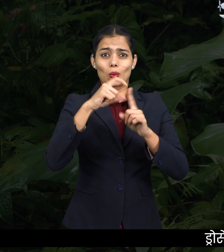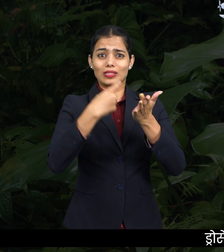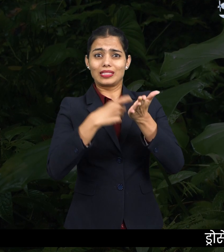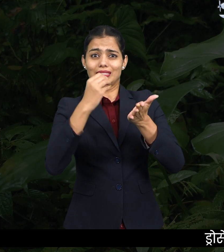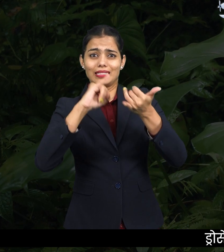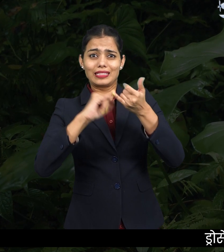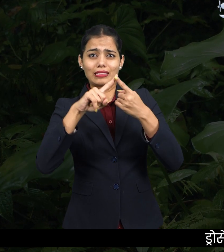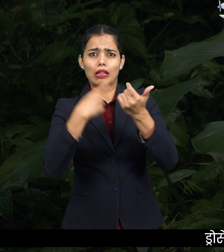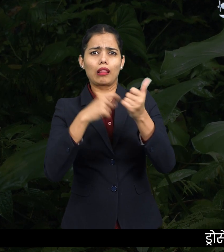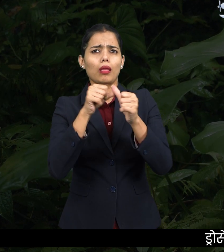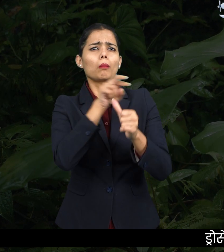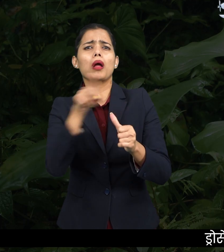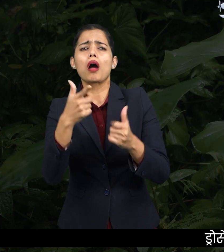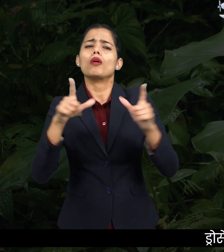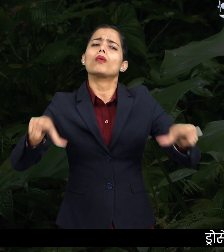ड्रोसेरा, सूर्या,